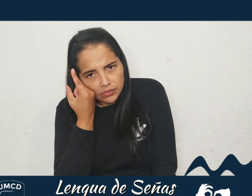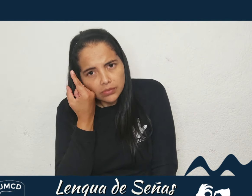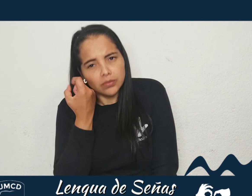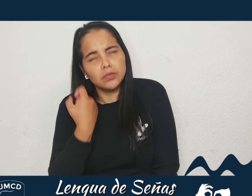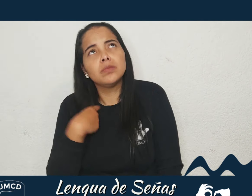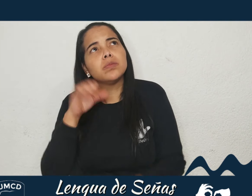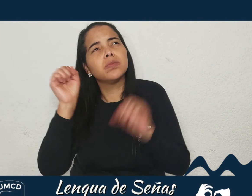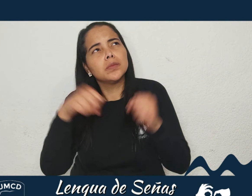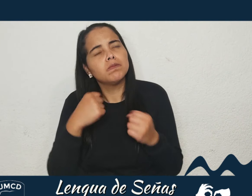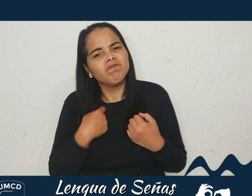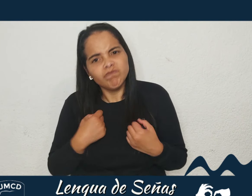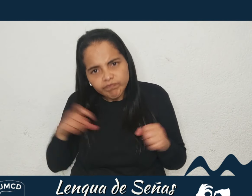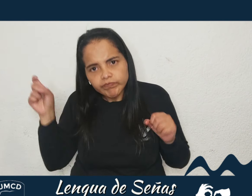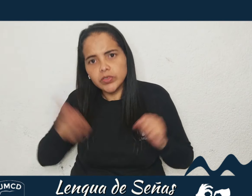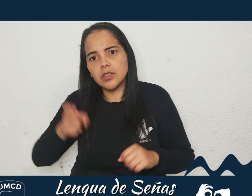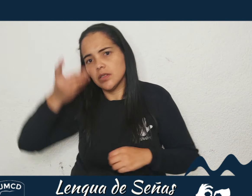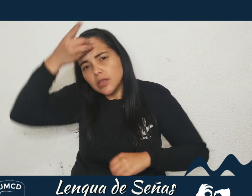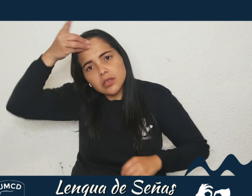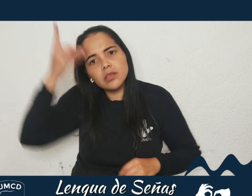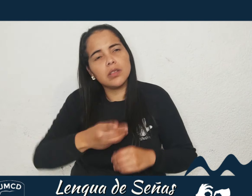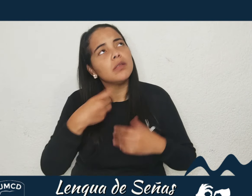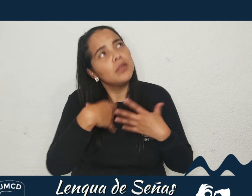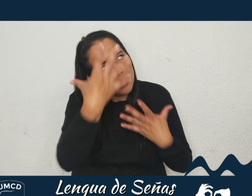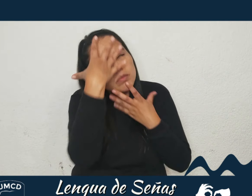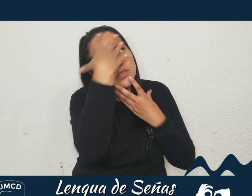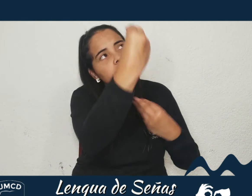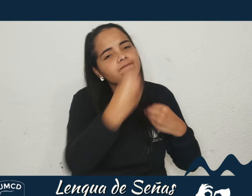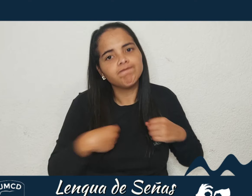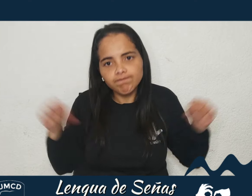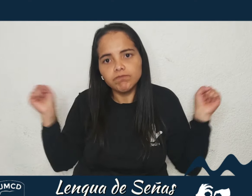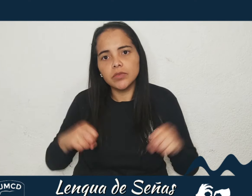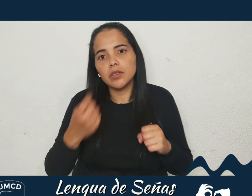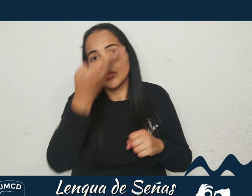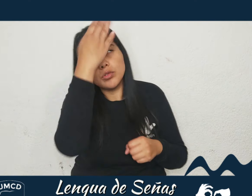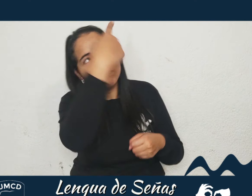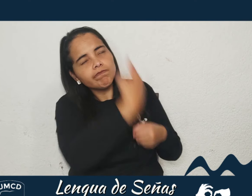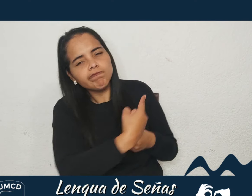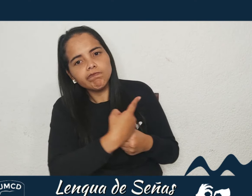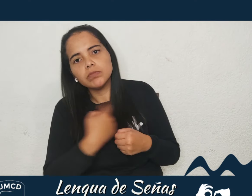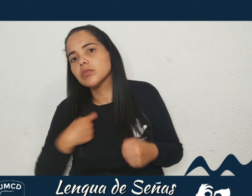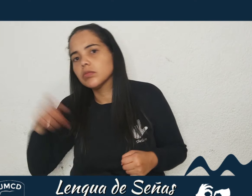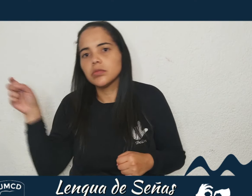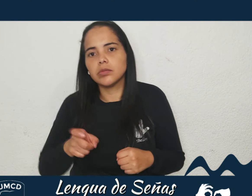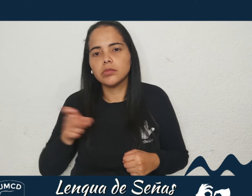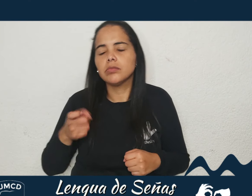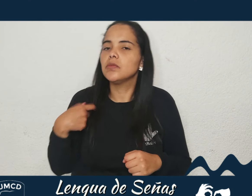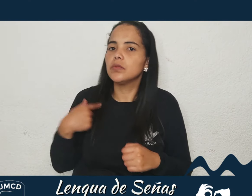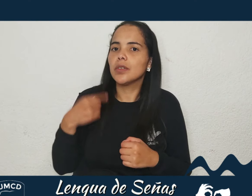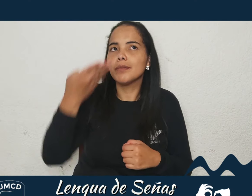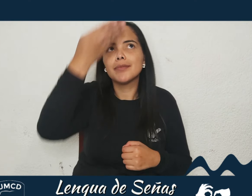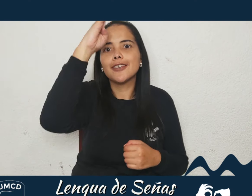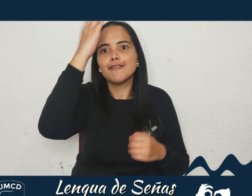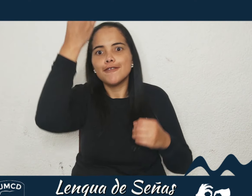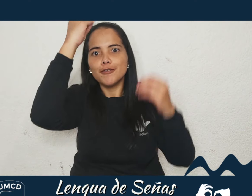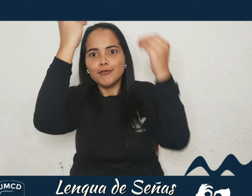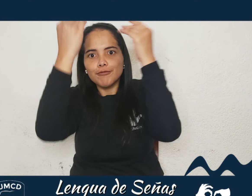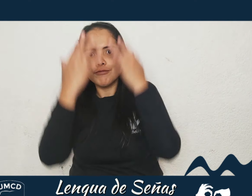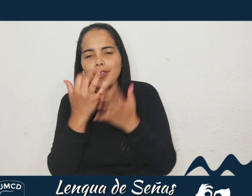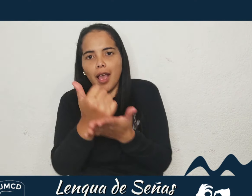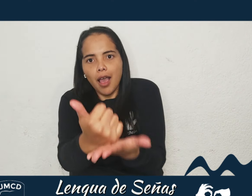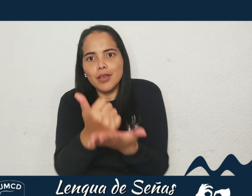entendiéndolo y tomando la decisión de obedecer lo que Él nos pide que hagamos, es donde veremos el poder de